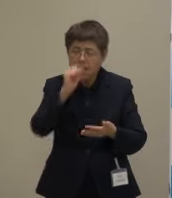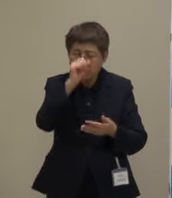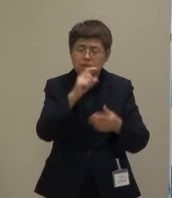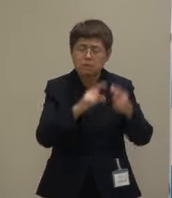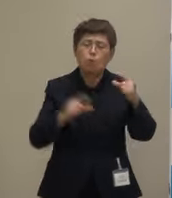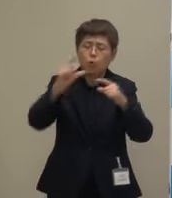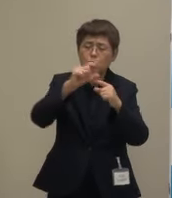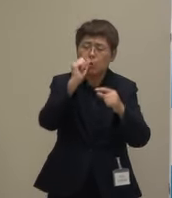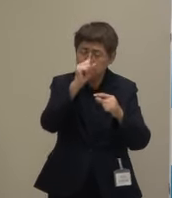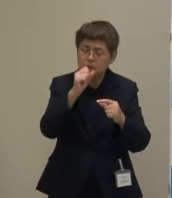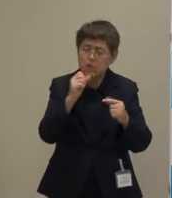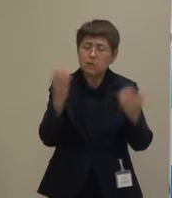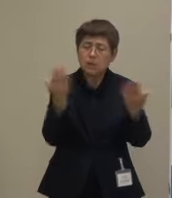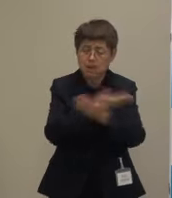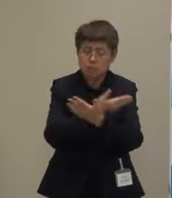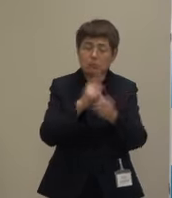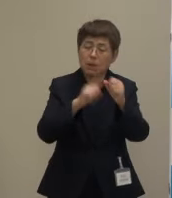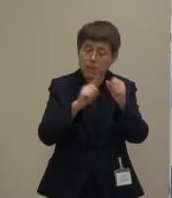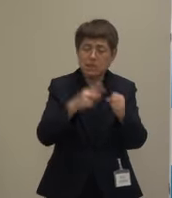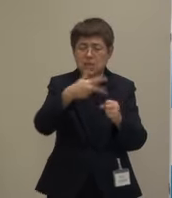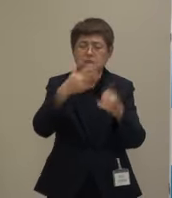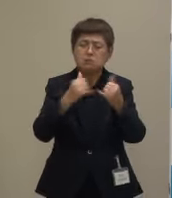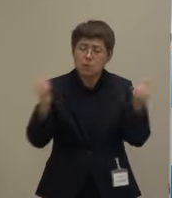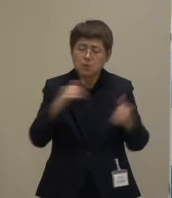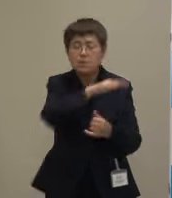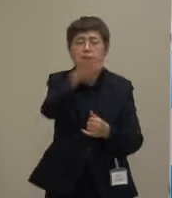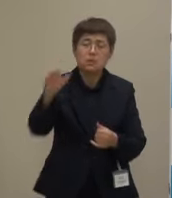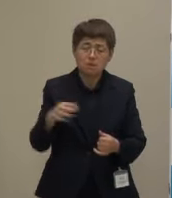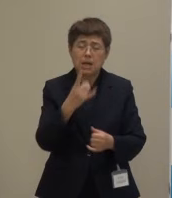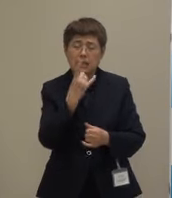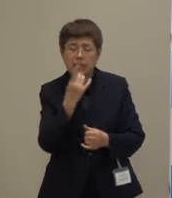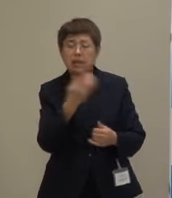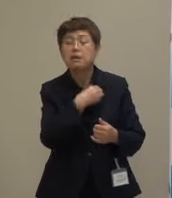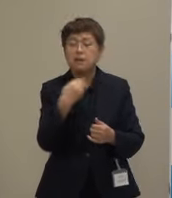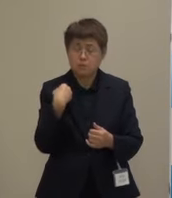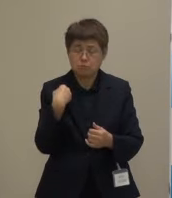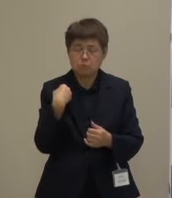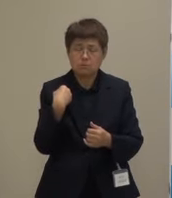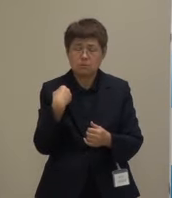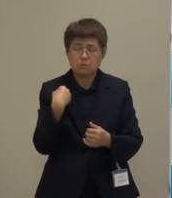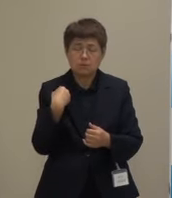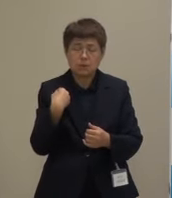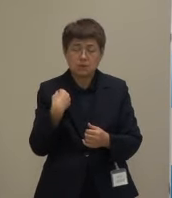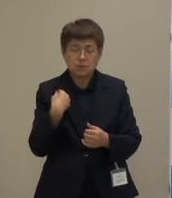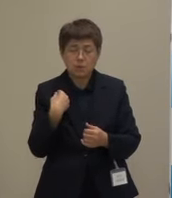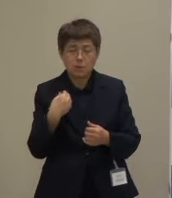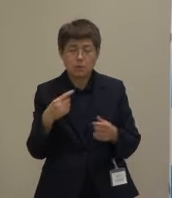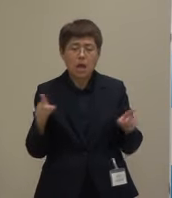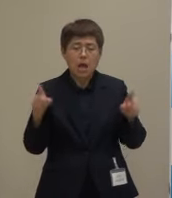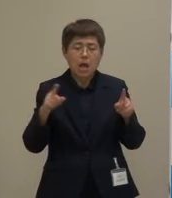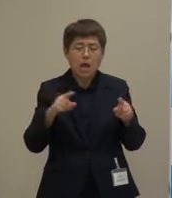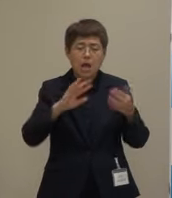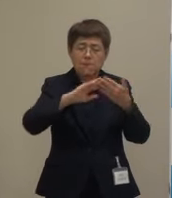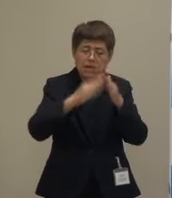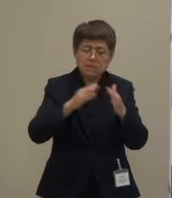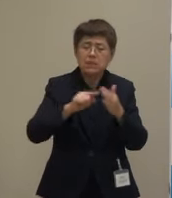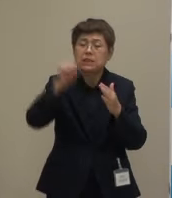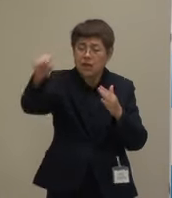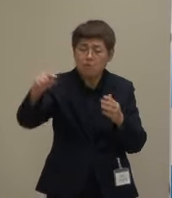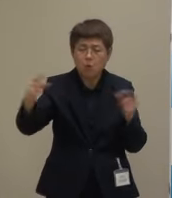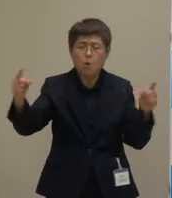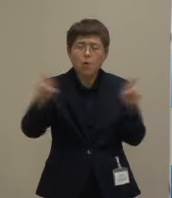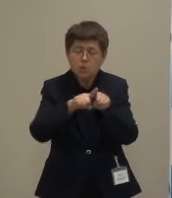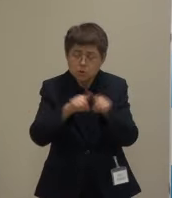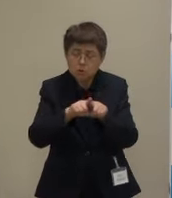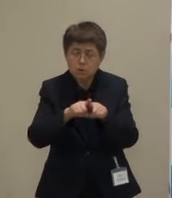、市民の皆様からも期待される新潟駅南北市街地の一体化に寄与するバ